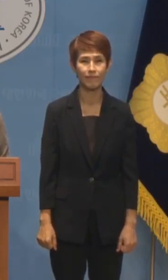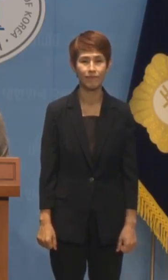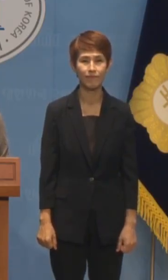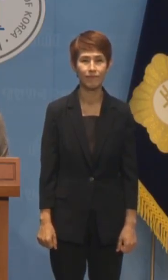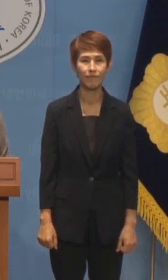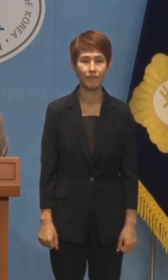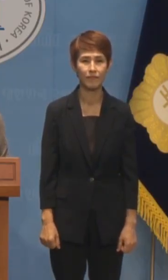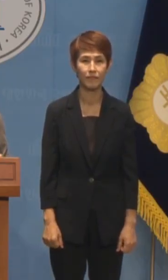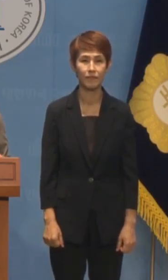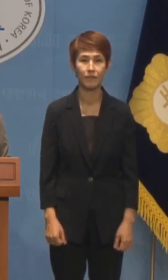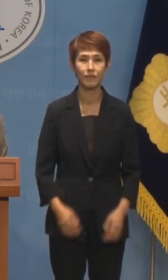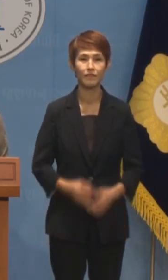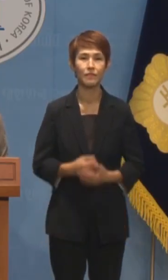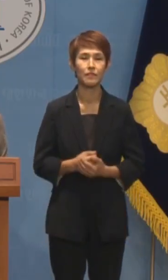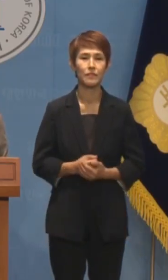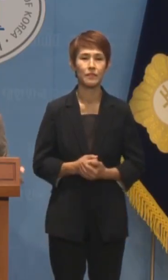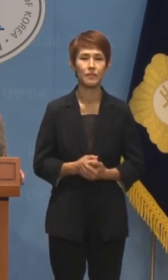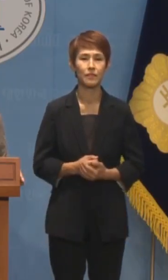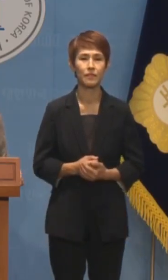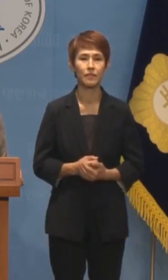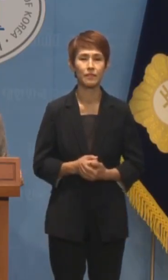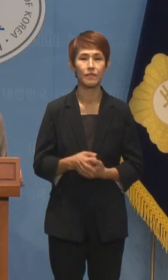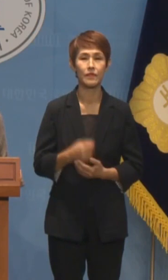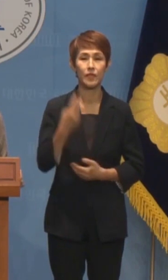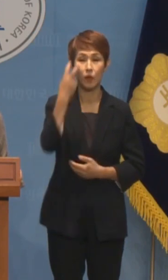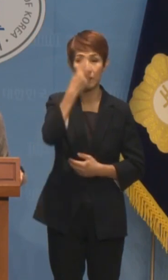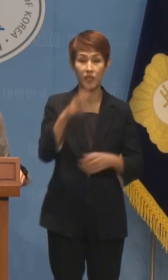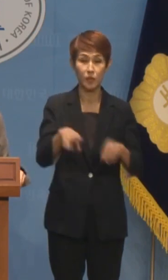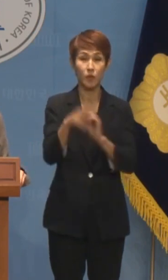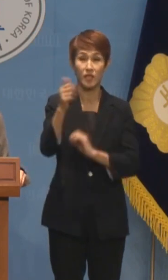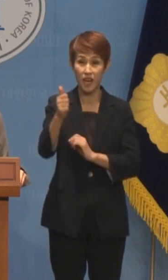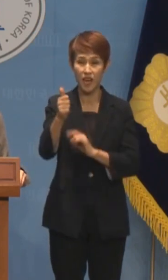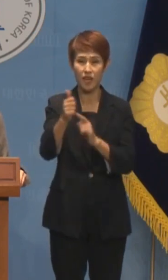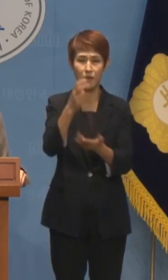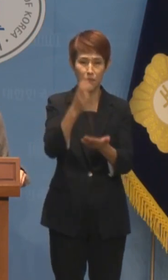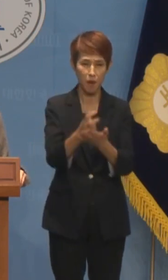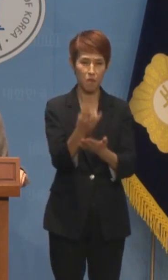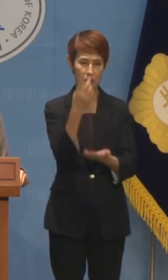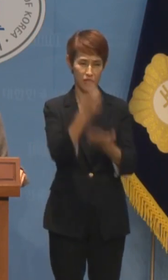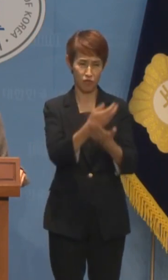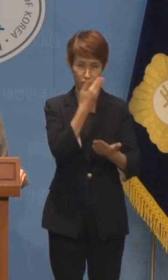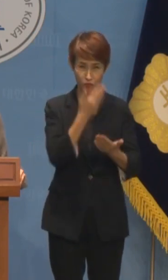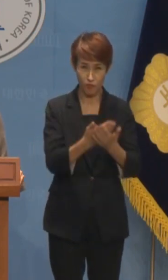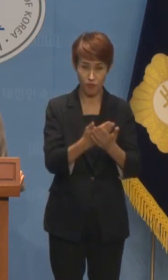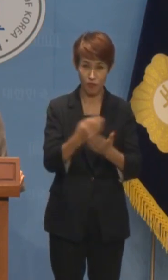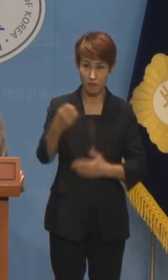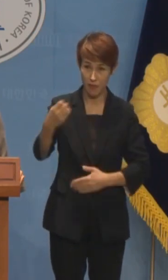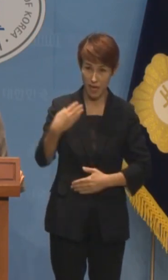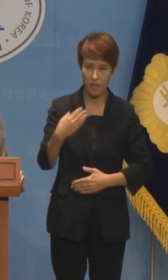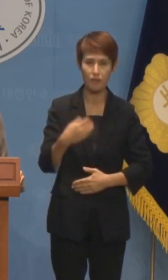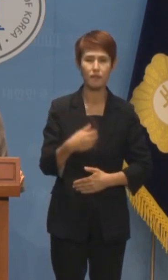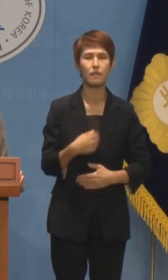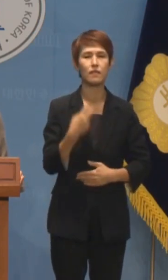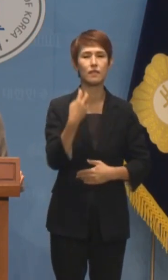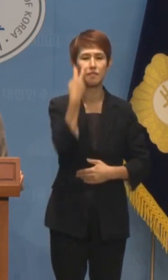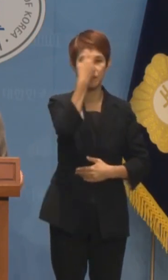오로지 법과 원칙을 외친 심우정 검찰총장은 2차 수심위 권고를 즉각